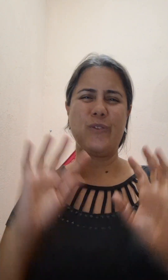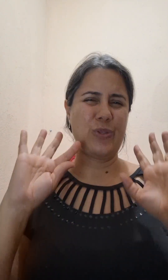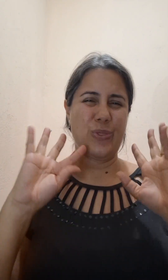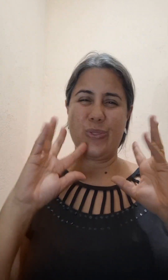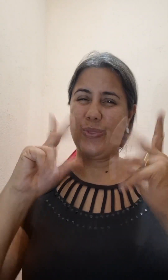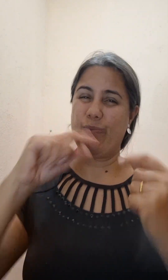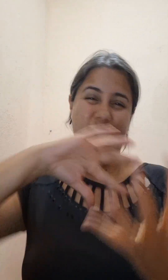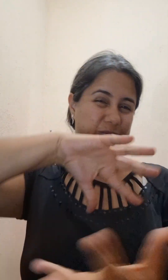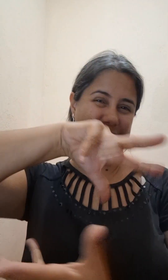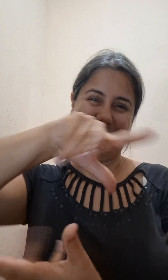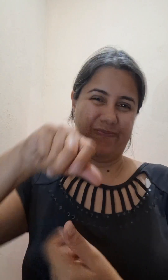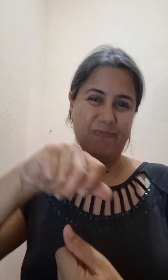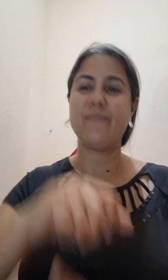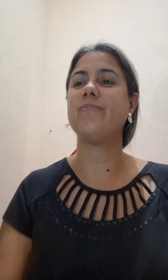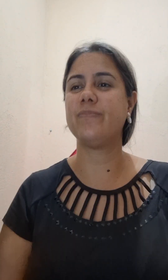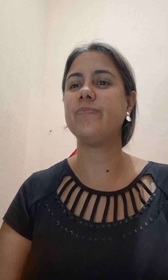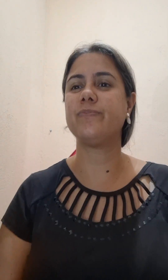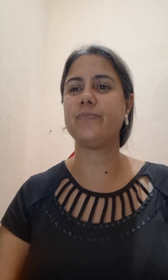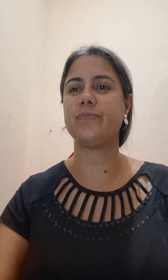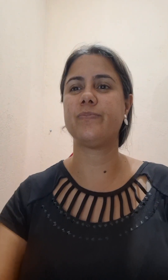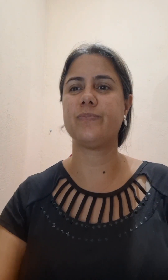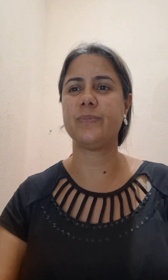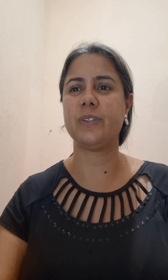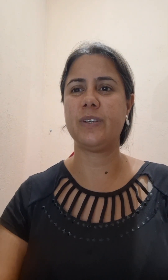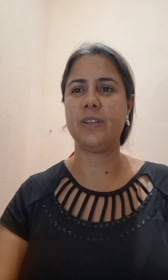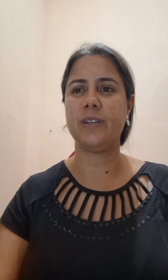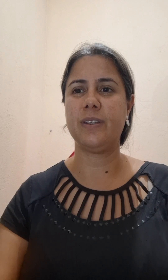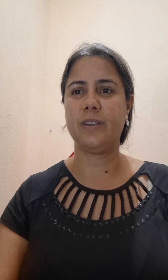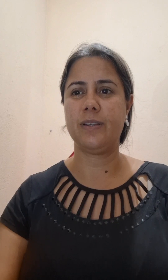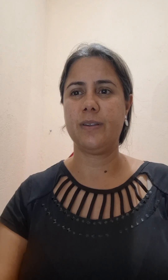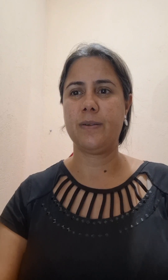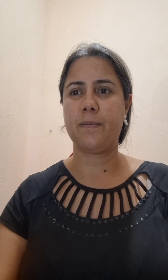né? Universal. Que Deus abençoe